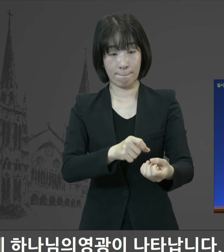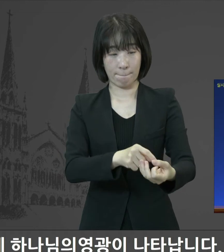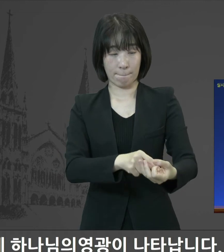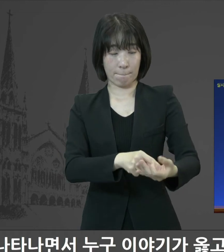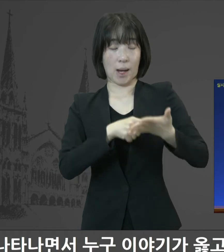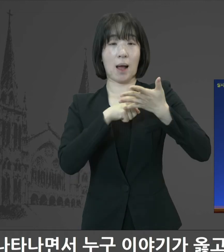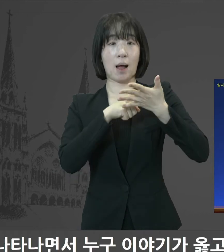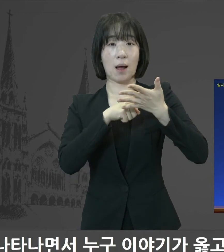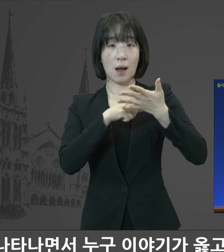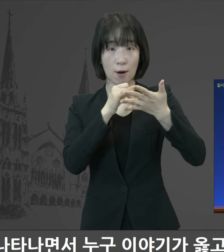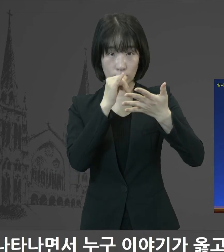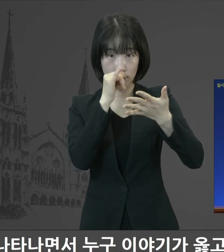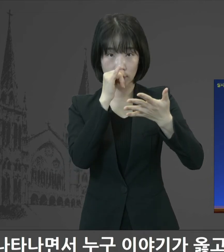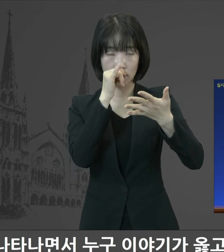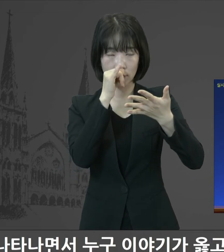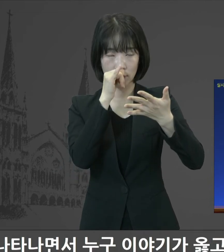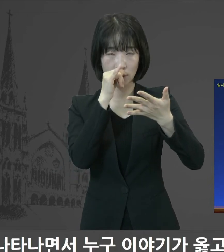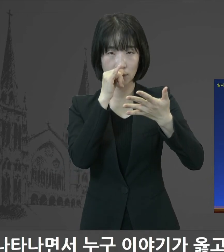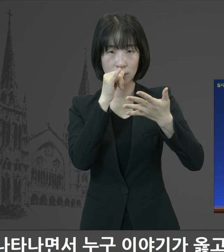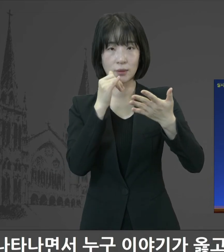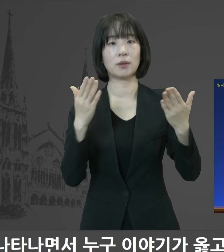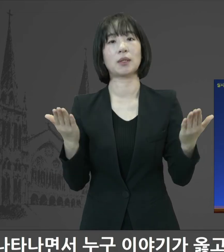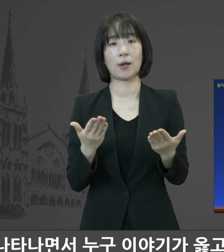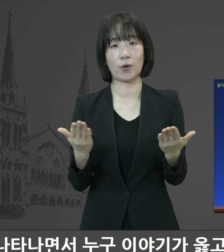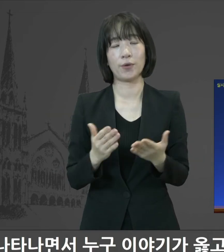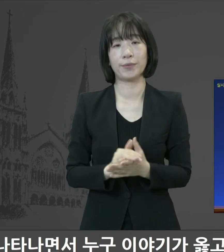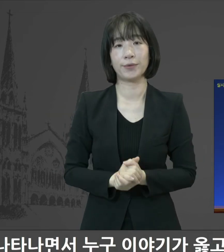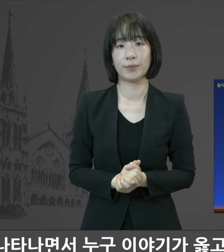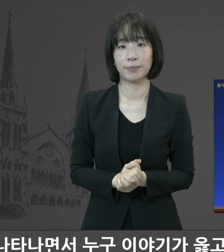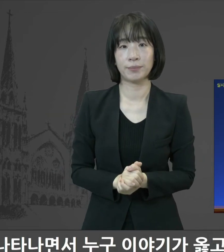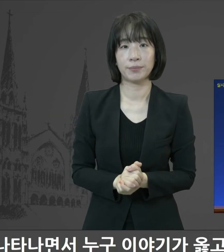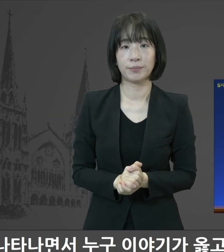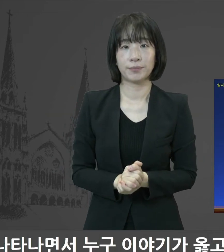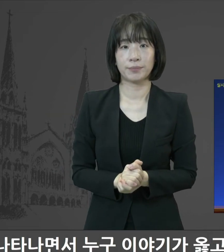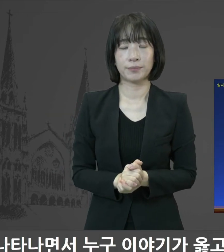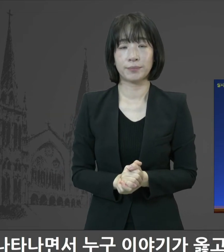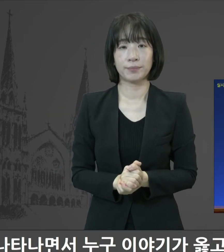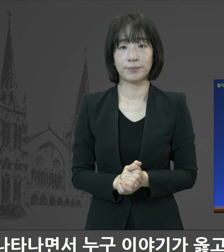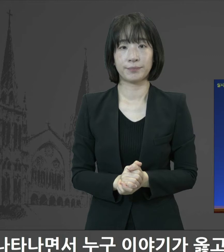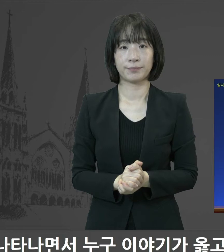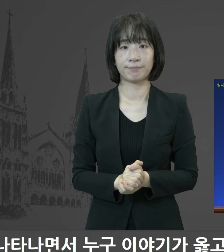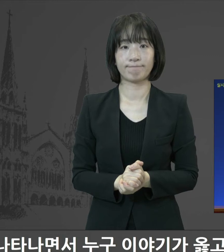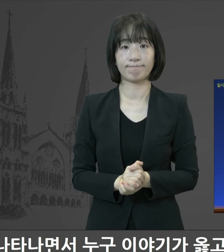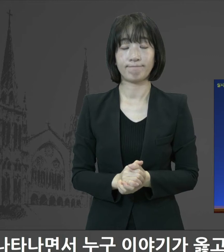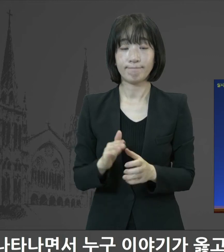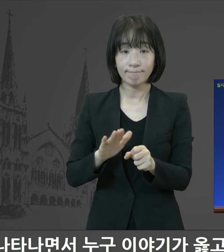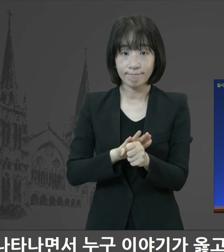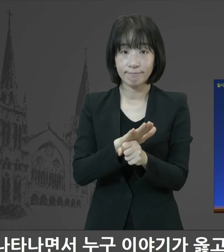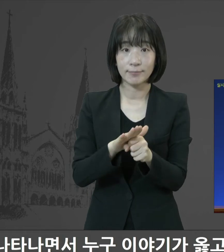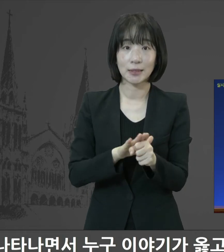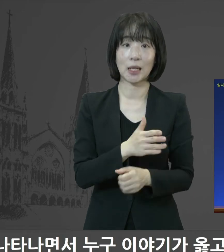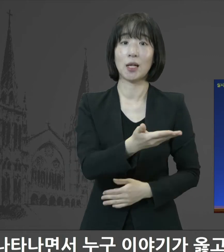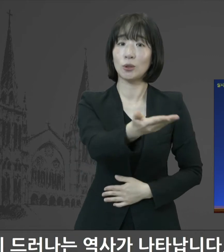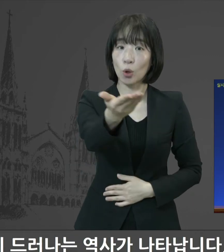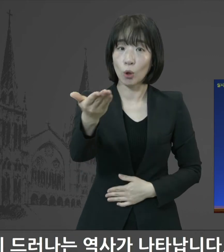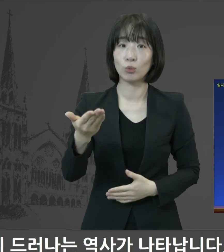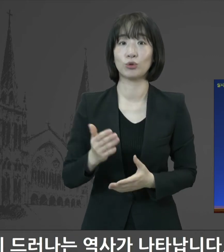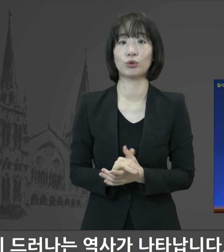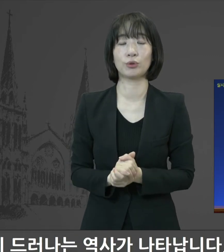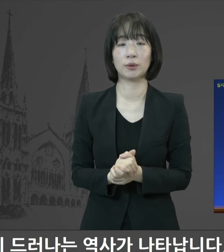낱낱이 드러나는 역사가 일어난 것이죠. 사랑하는 여러분,